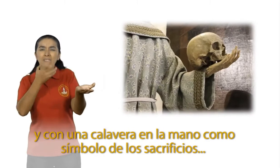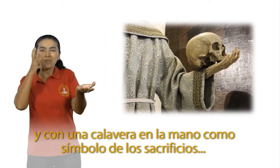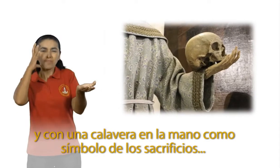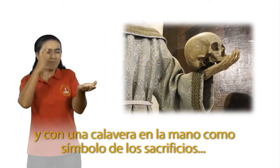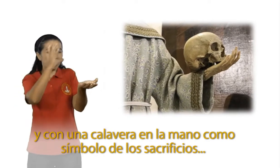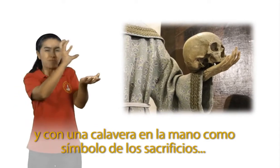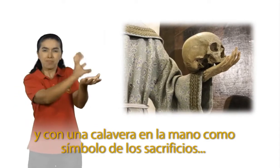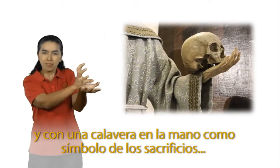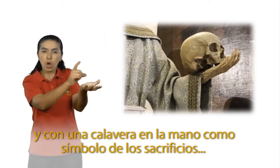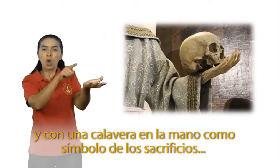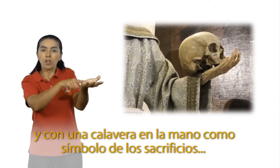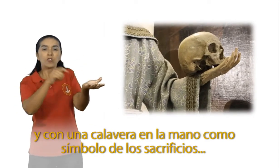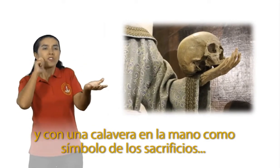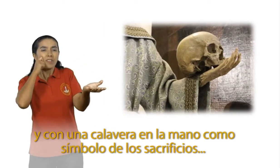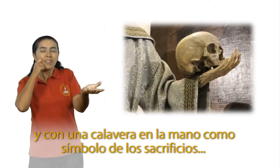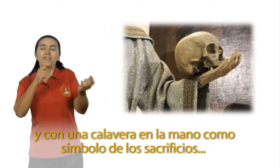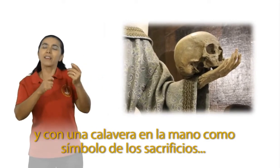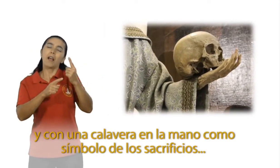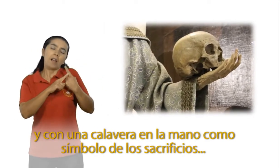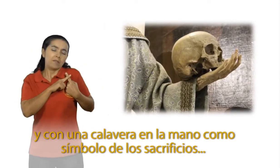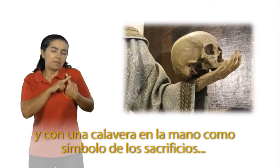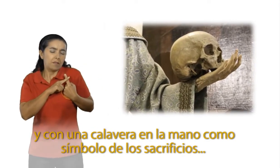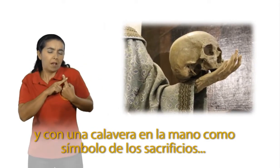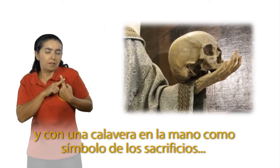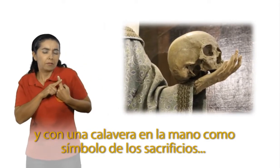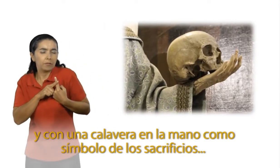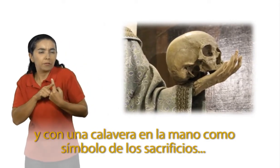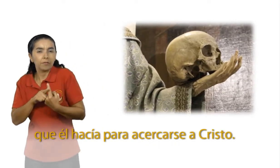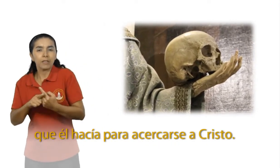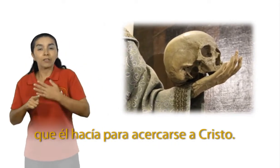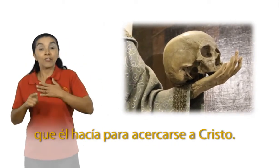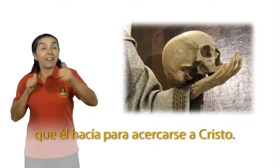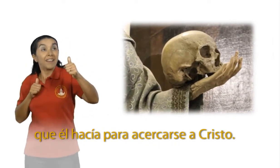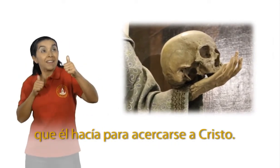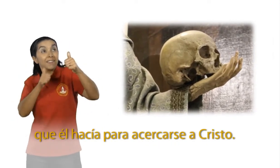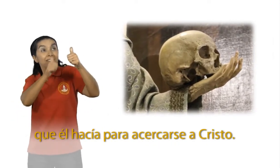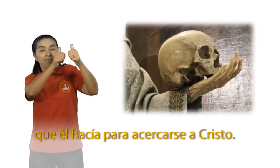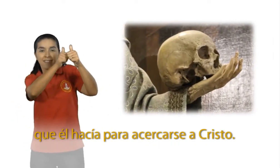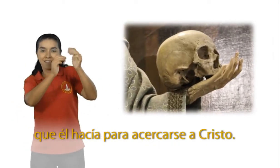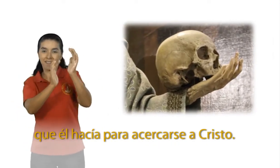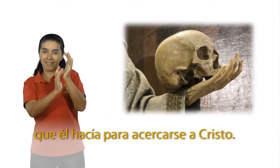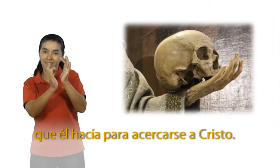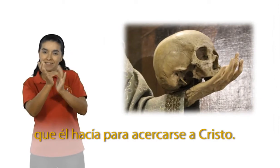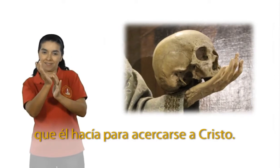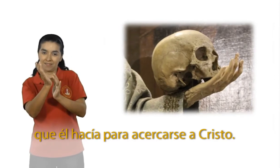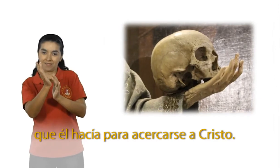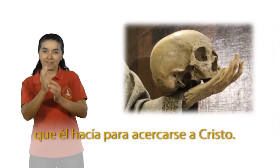con una calavera en la mano como símbolo de los sacrificios que él hacía para acercarse a Cristo.